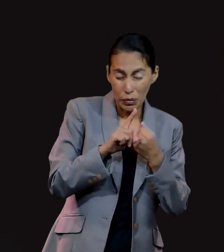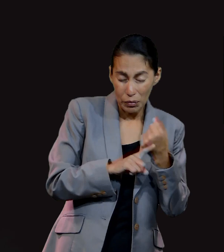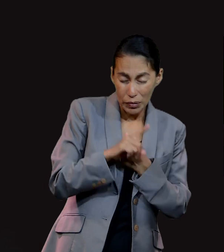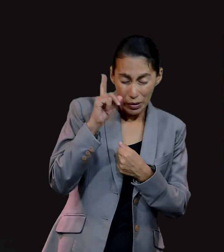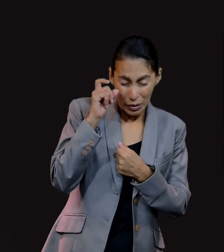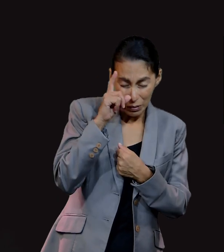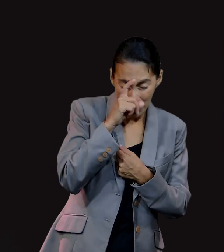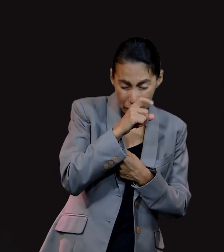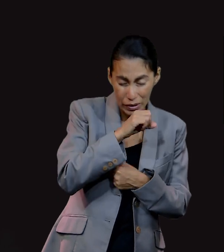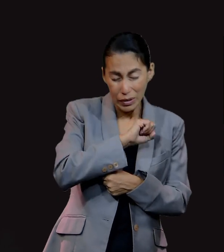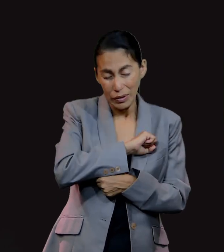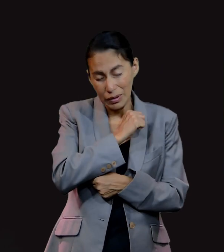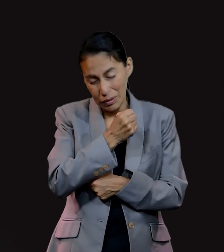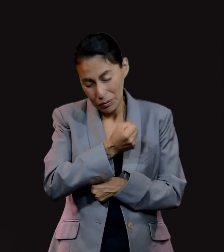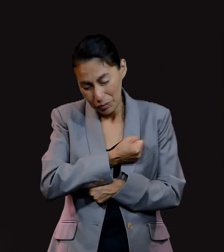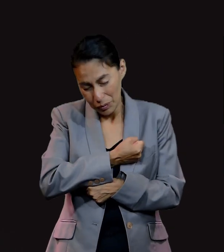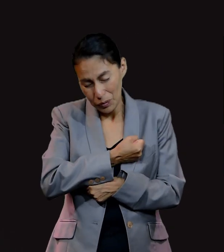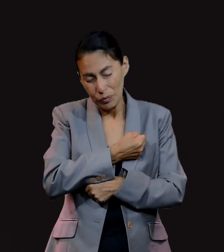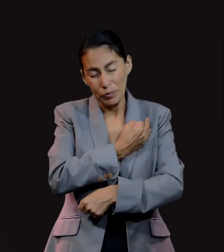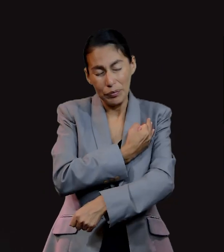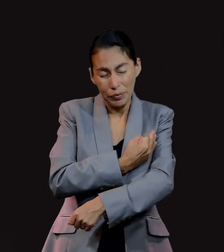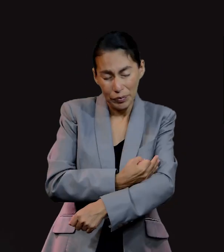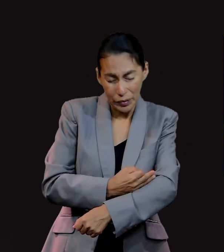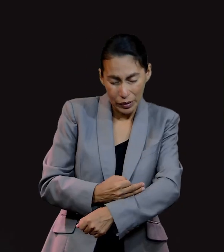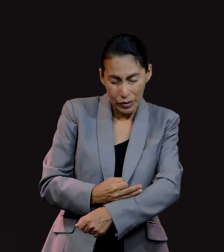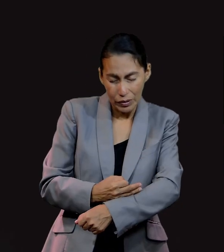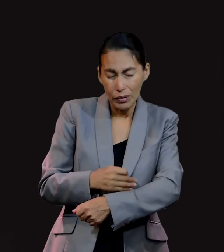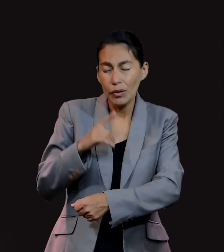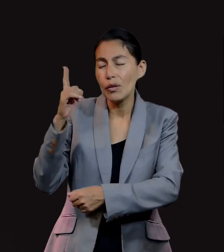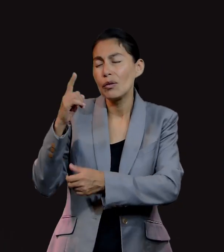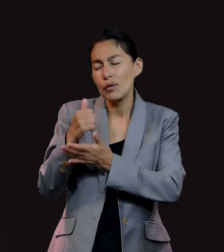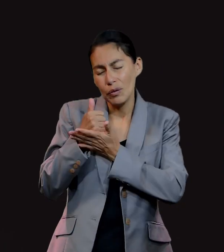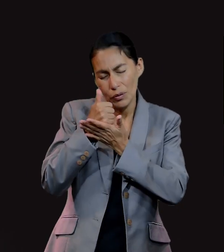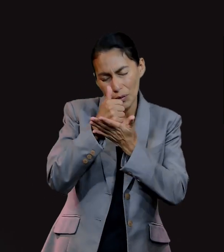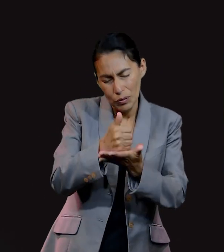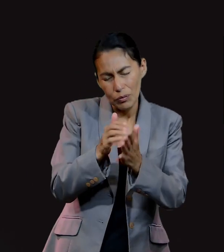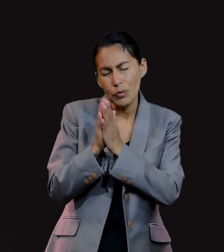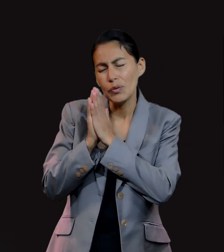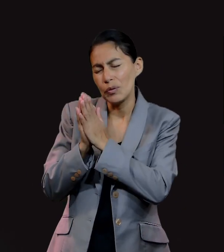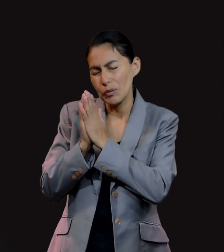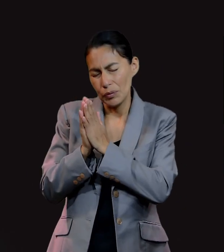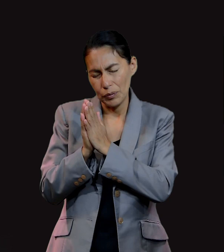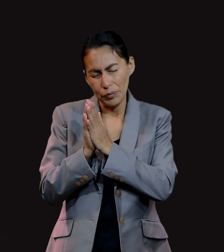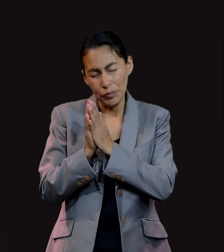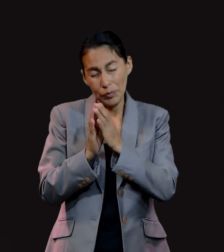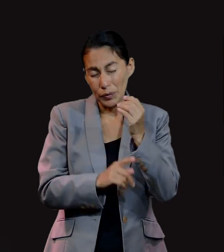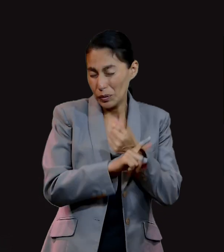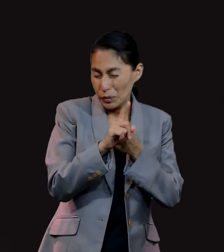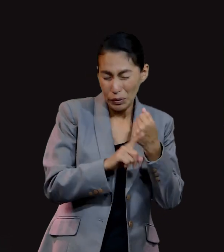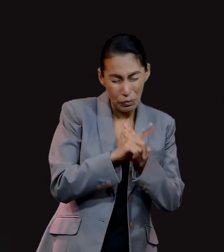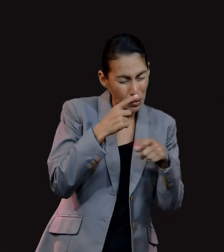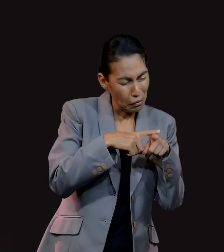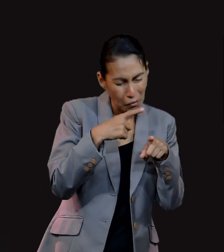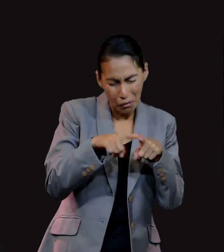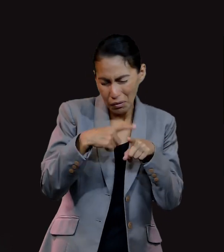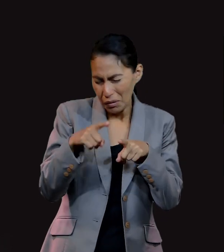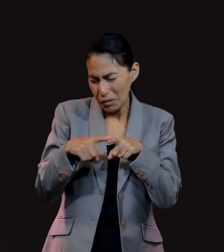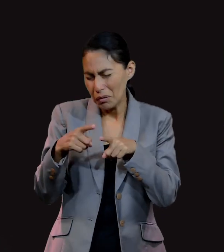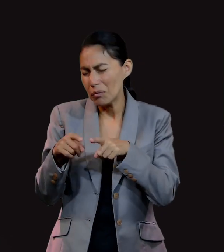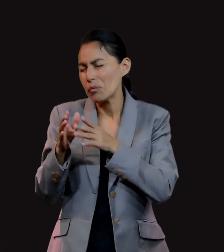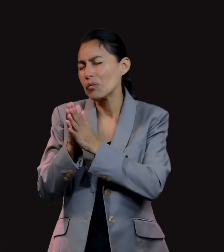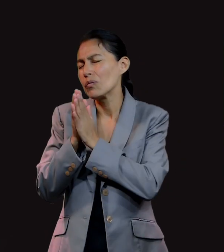Difíciles de salud Difíciles de familia Que están encarando problemas De diferentes